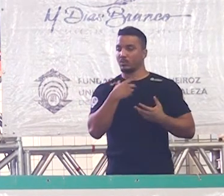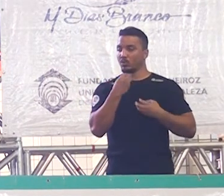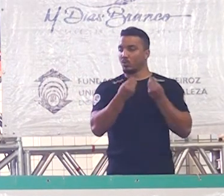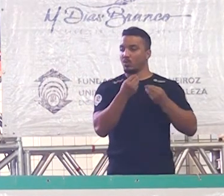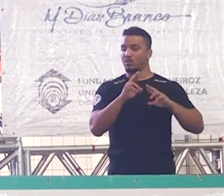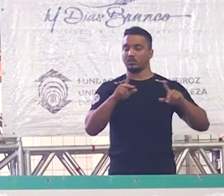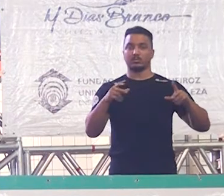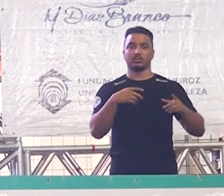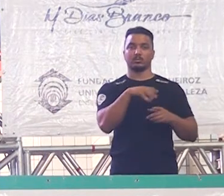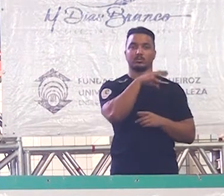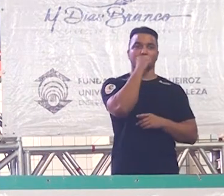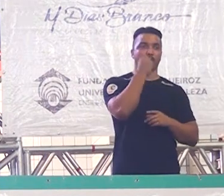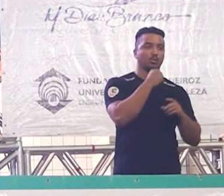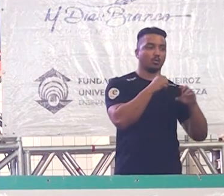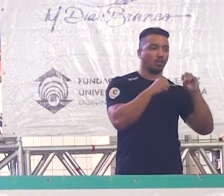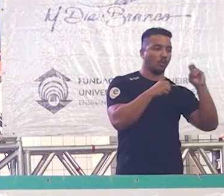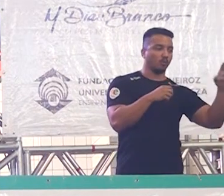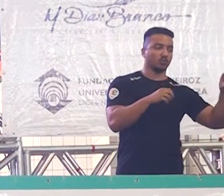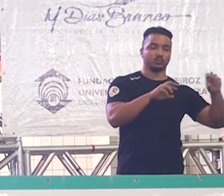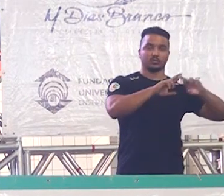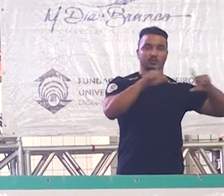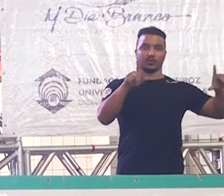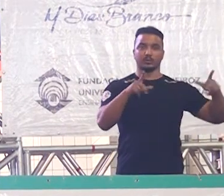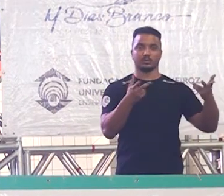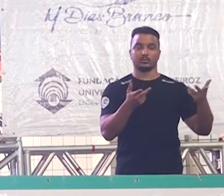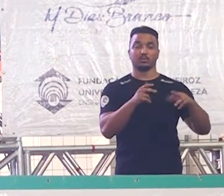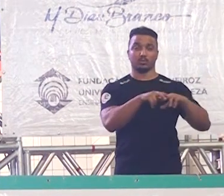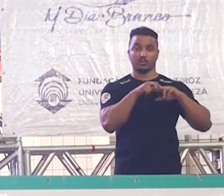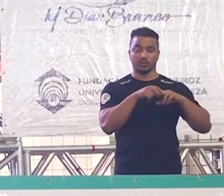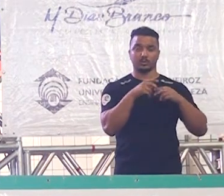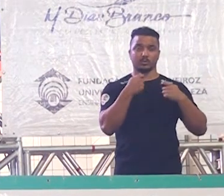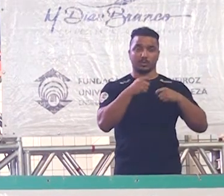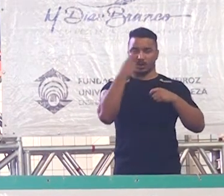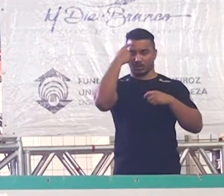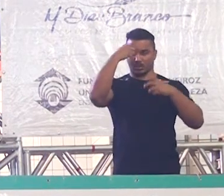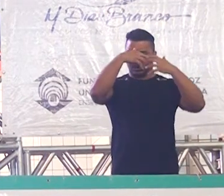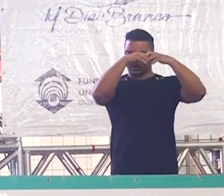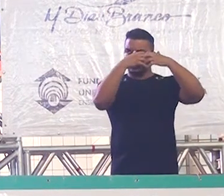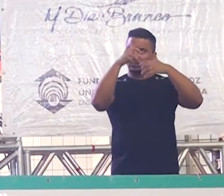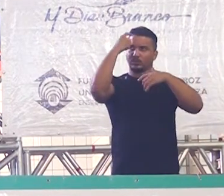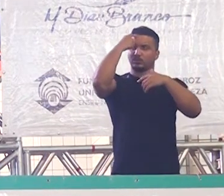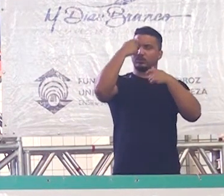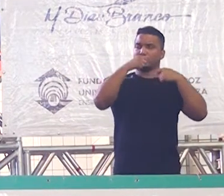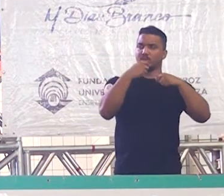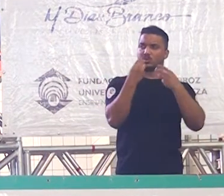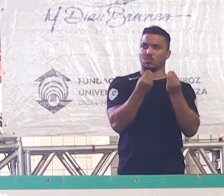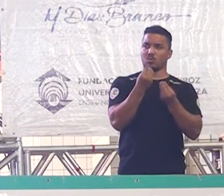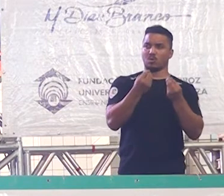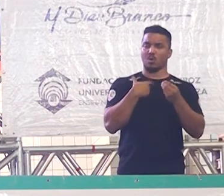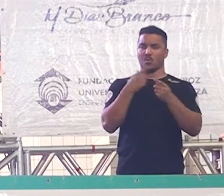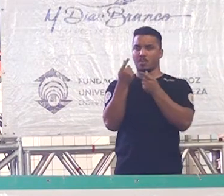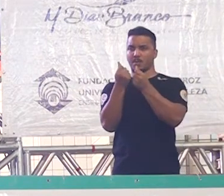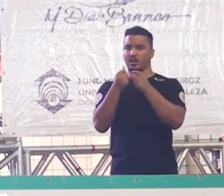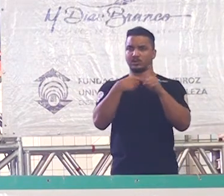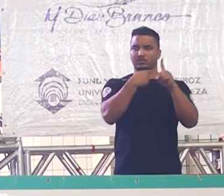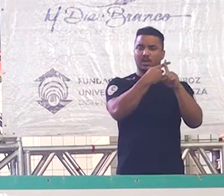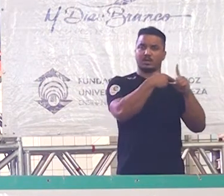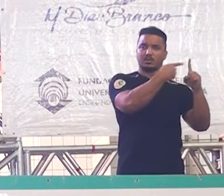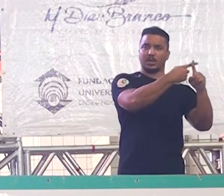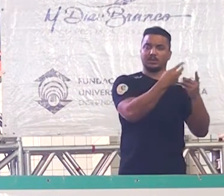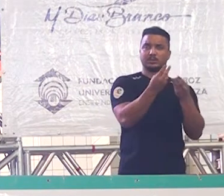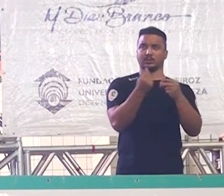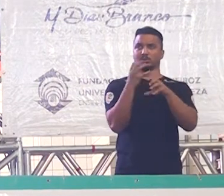você somar pão com ovo, são coisas diferentes. Então, mentalmente você ficou pensando, eu tenho que saber o preço disso para somar tudo em